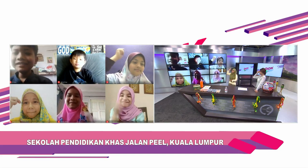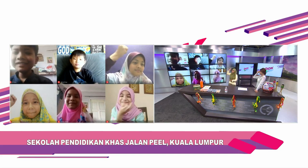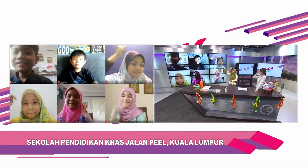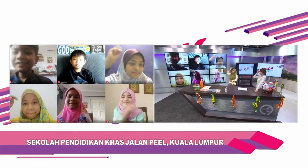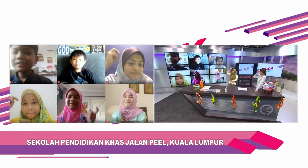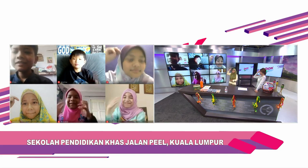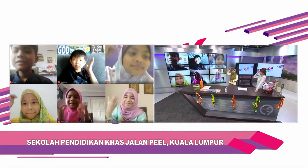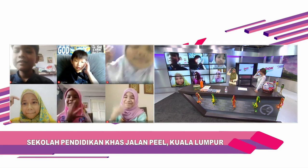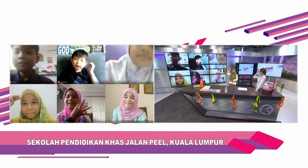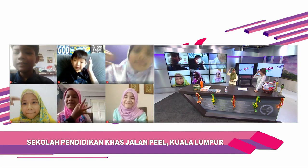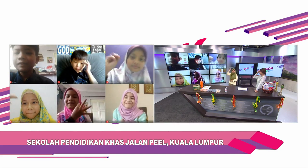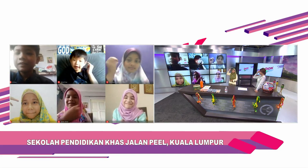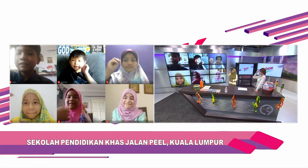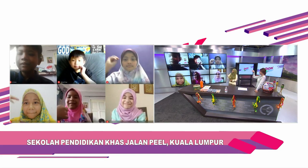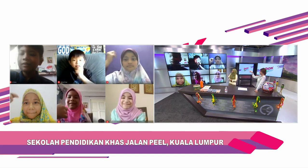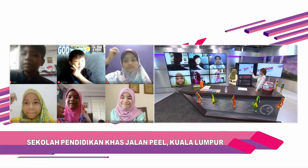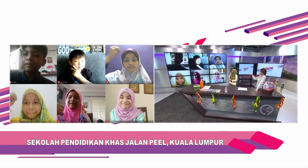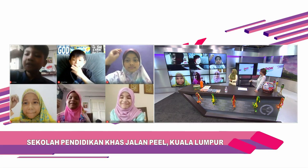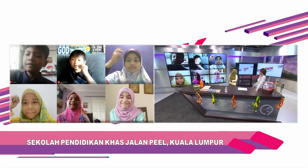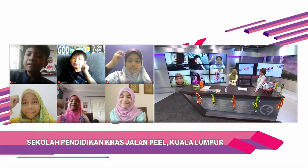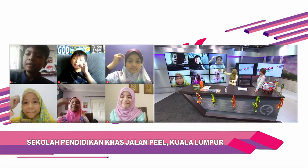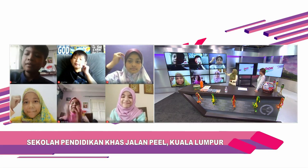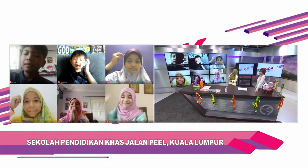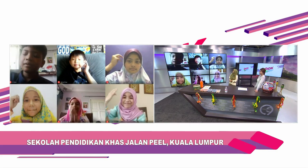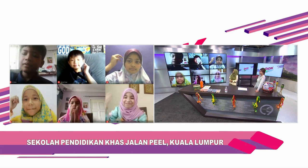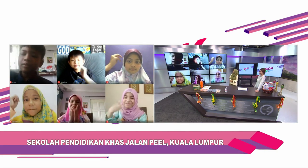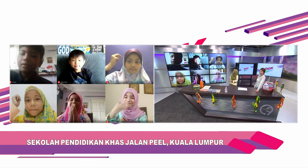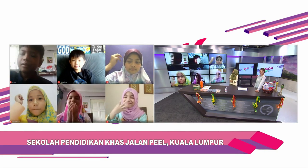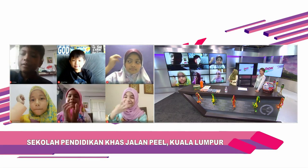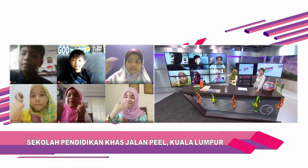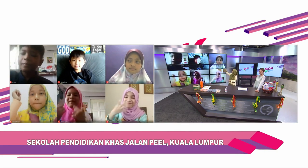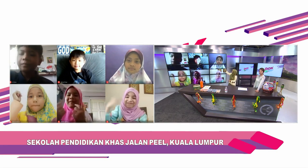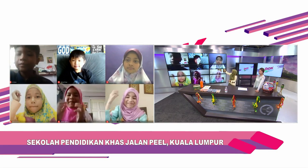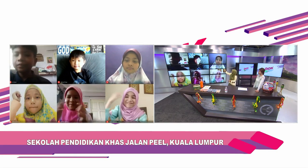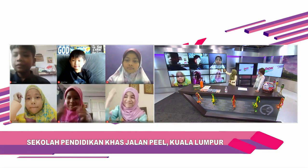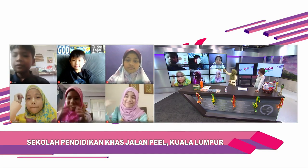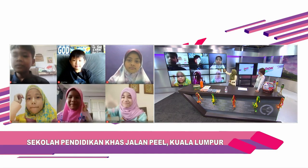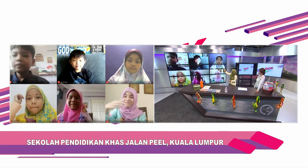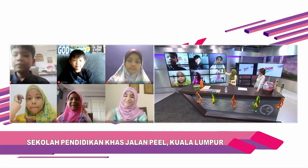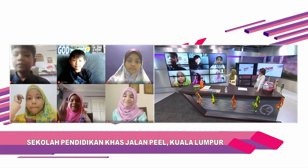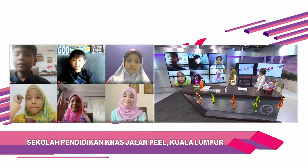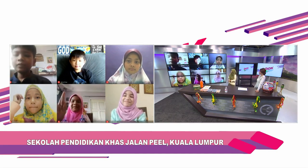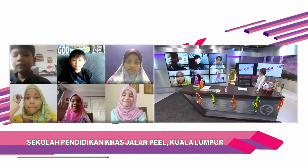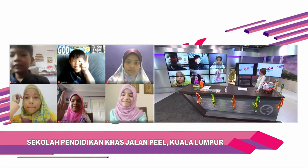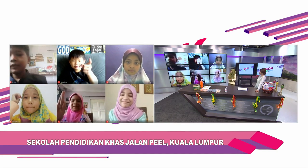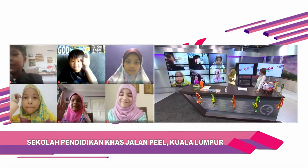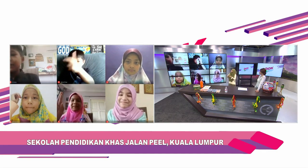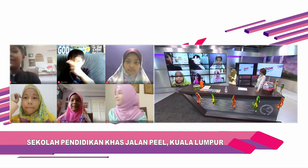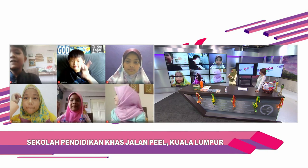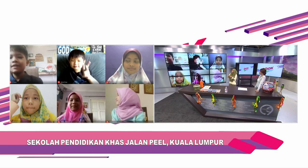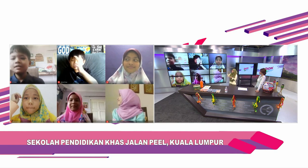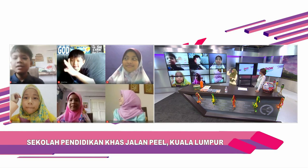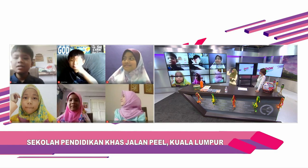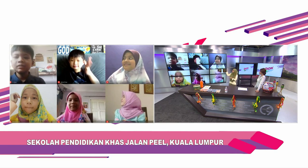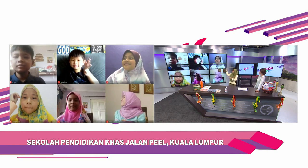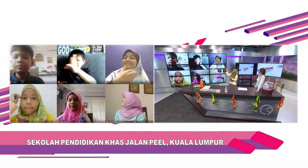pusingkan sikit. Okey, Mike. Ni Mike. Ada dia? Dia. Okey. Okey, yang ini nama dia Marisa. Nama macam mana